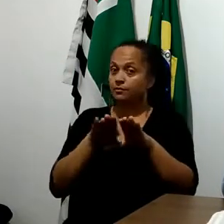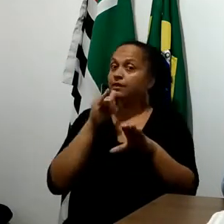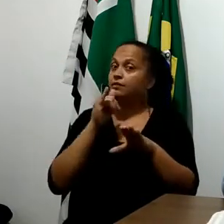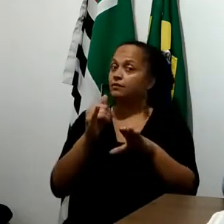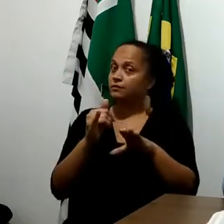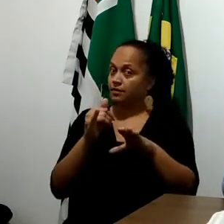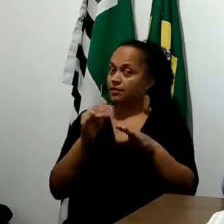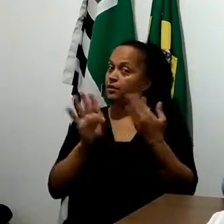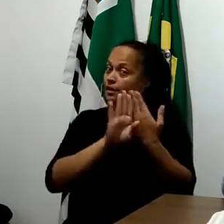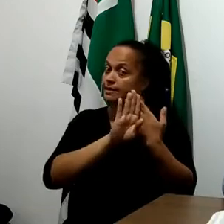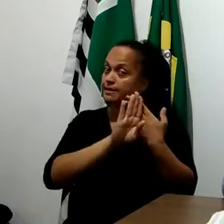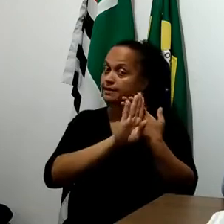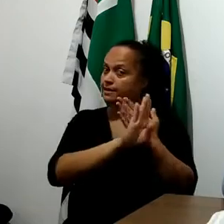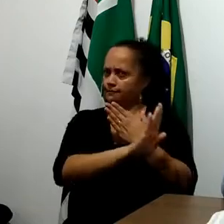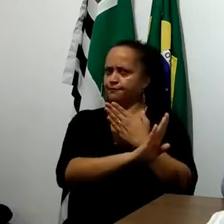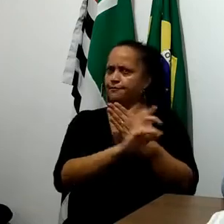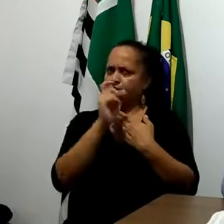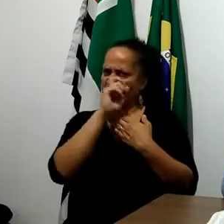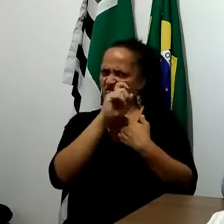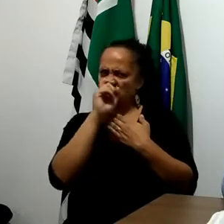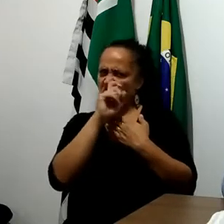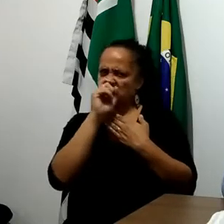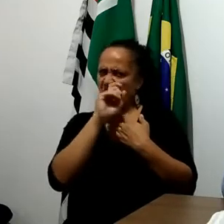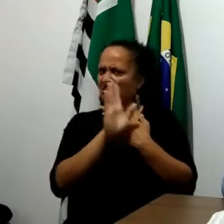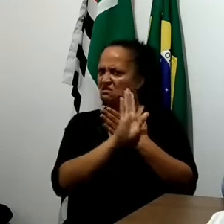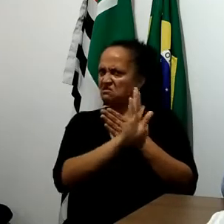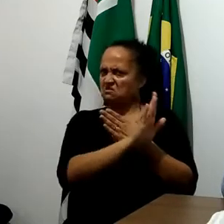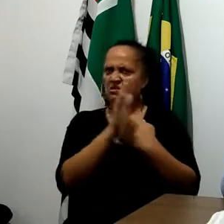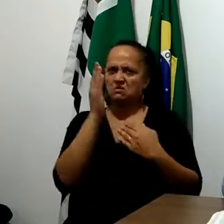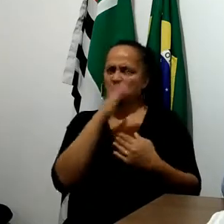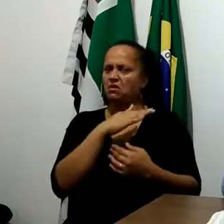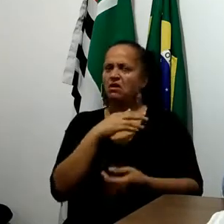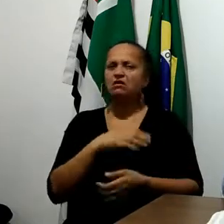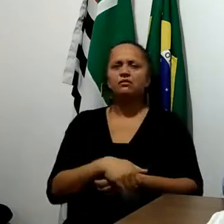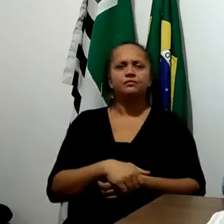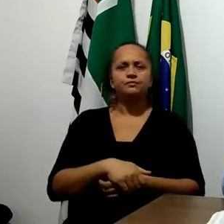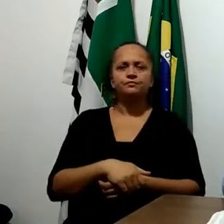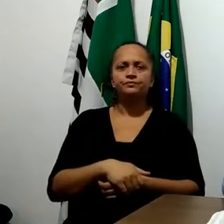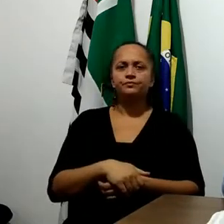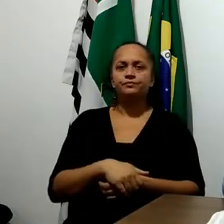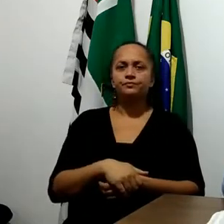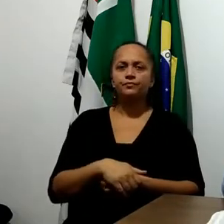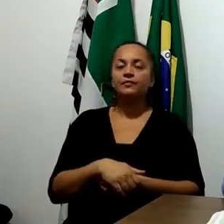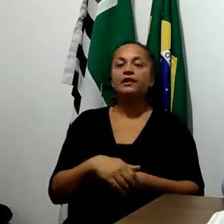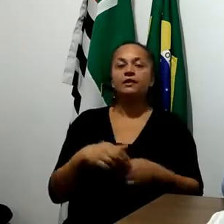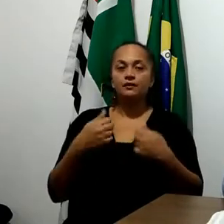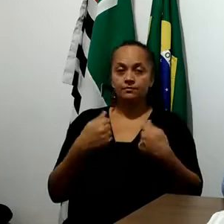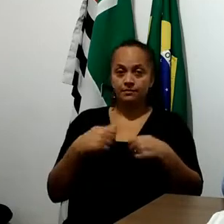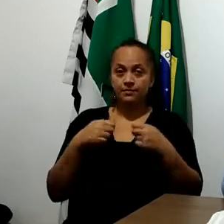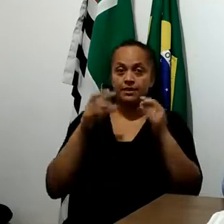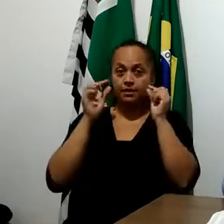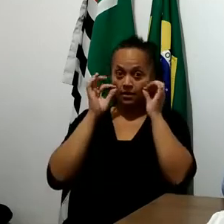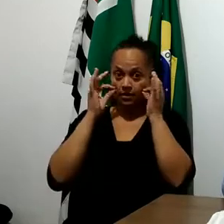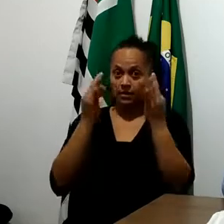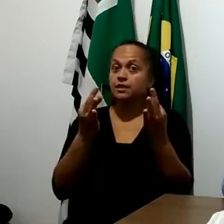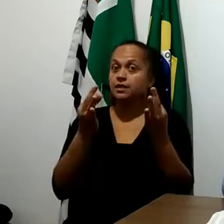boca e afasta de ti a perversidade dos lábios. Os teus olhos olhem direito e as